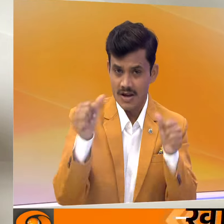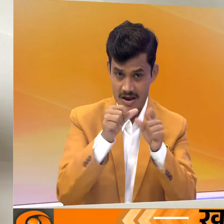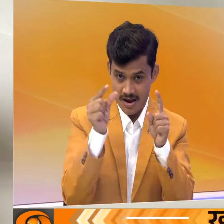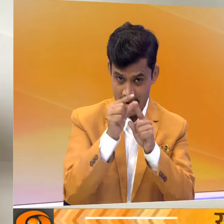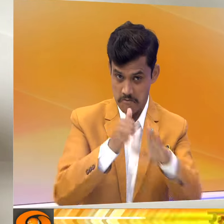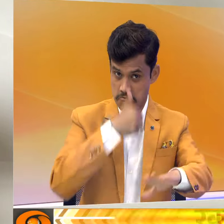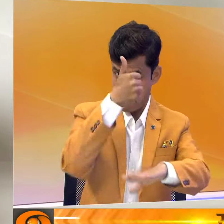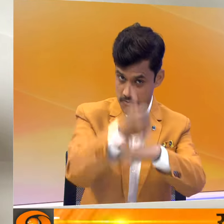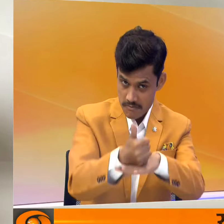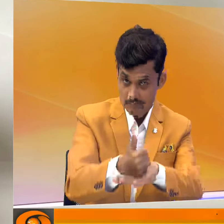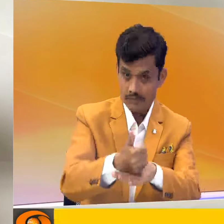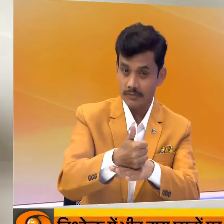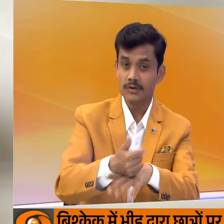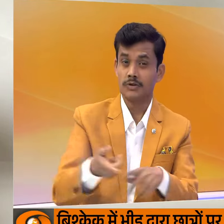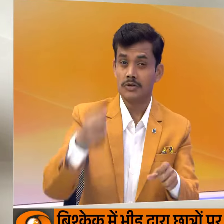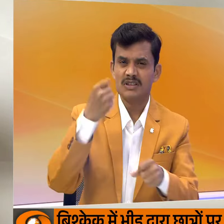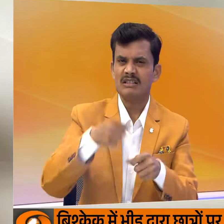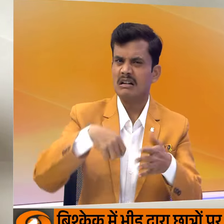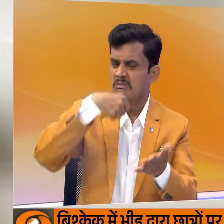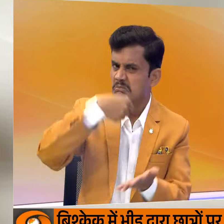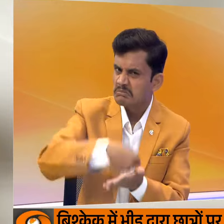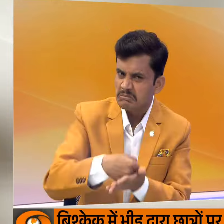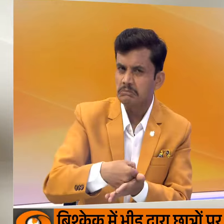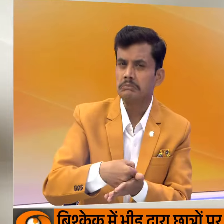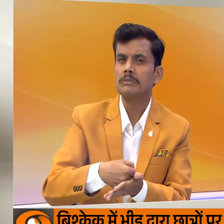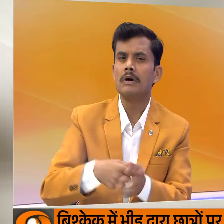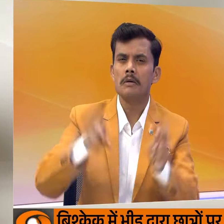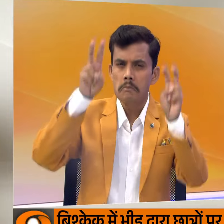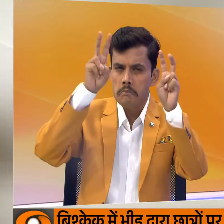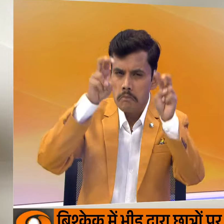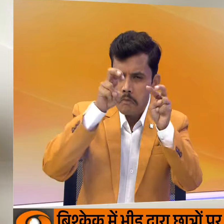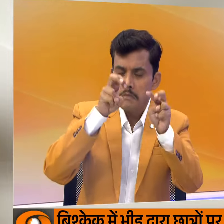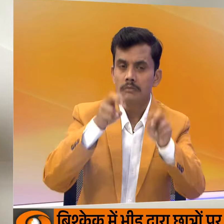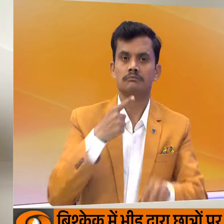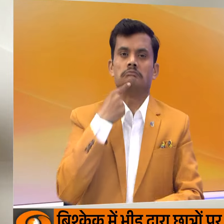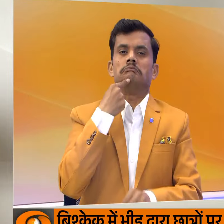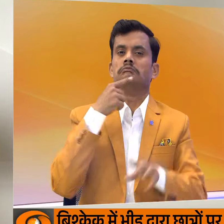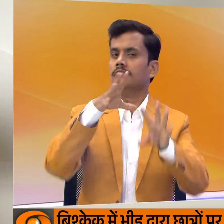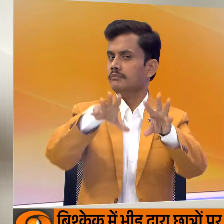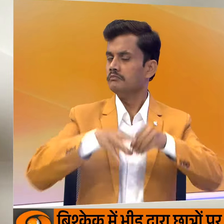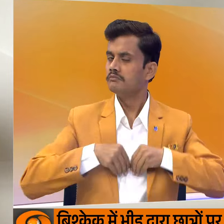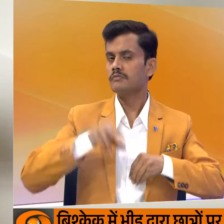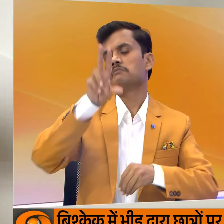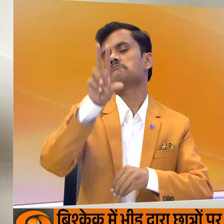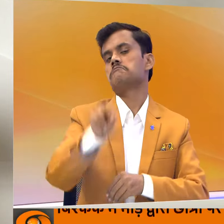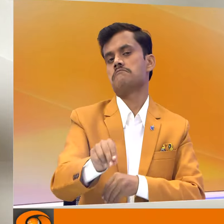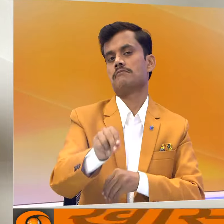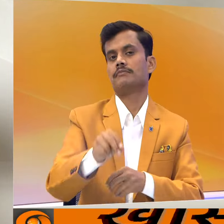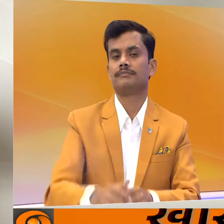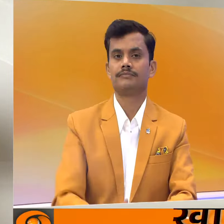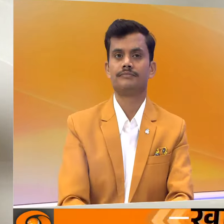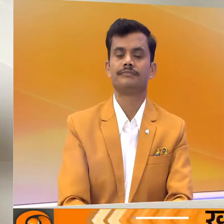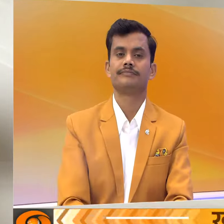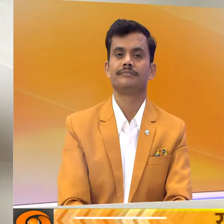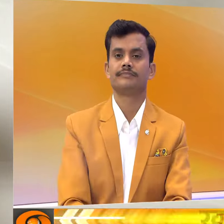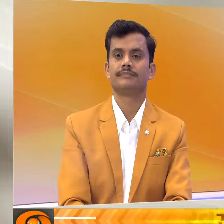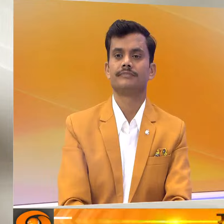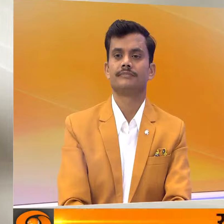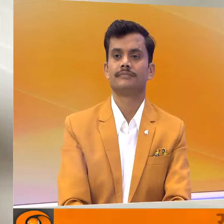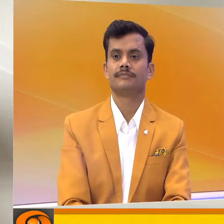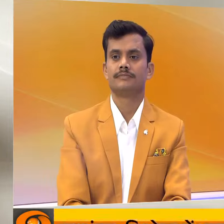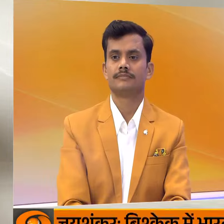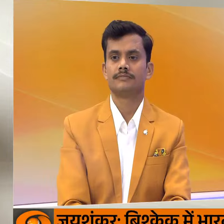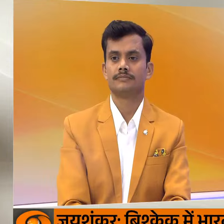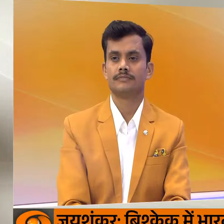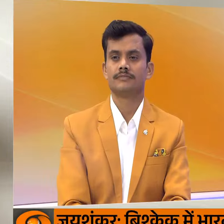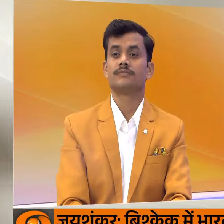के आपके इस प्रकार के आधारहीन आरोपों को कोई भी गंभीरता से नहीं लेता है